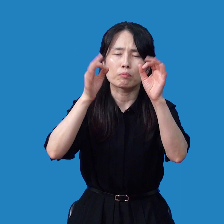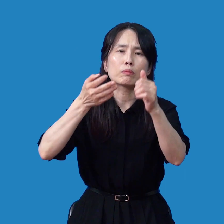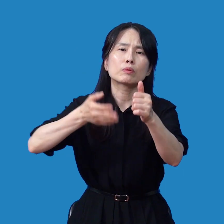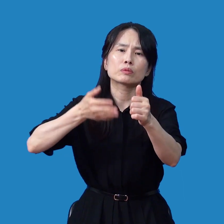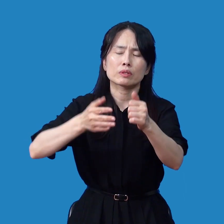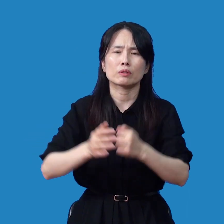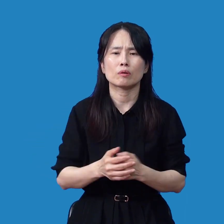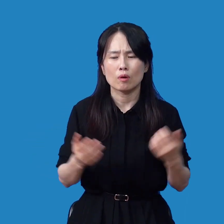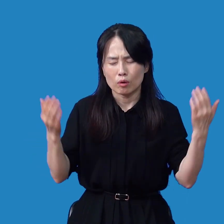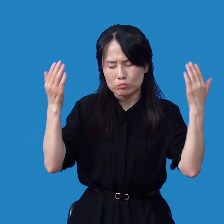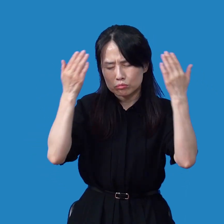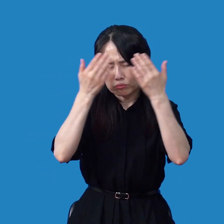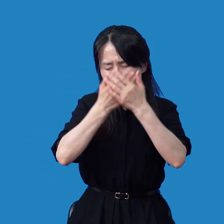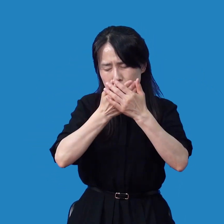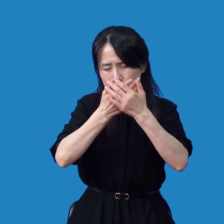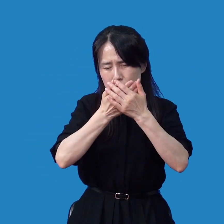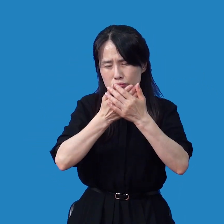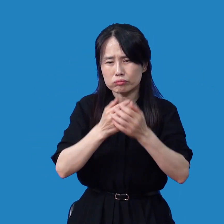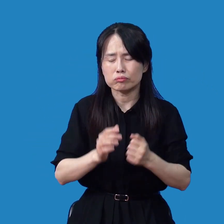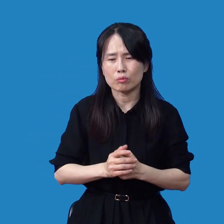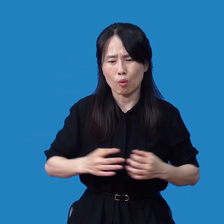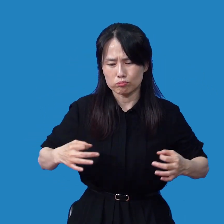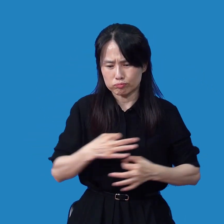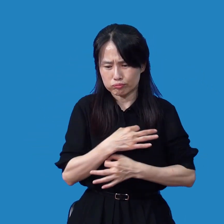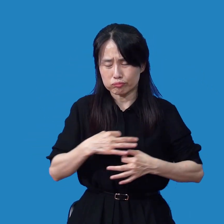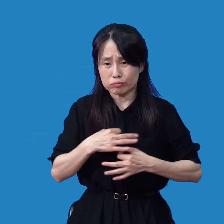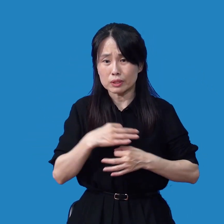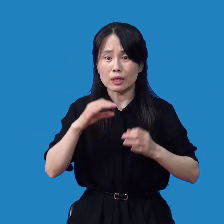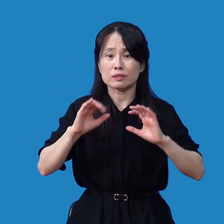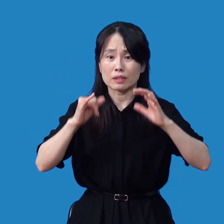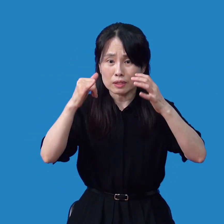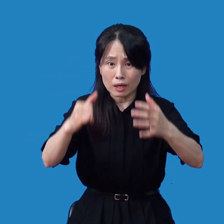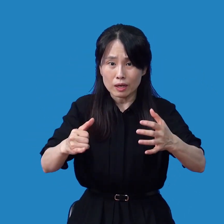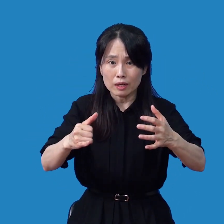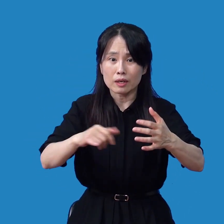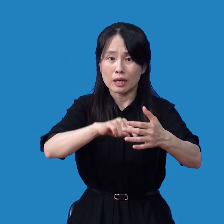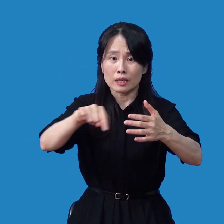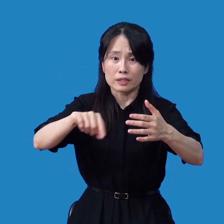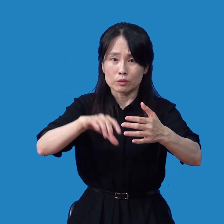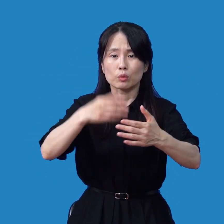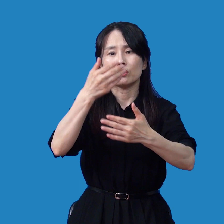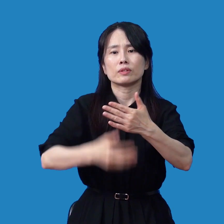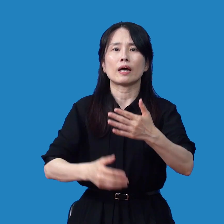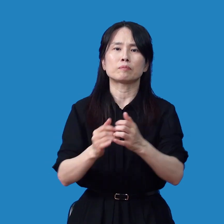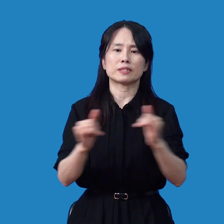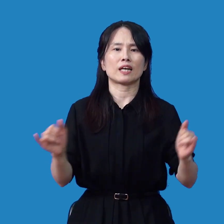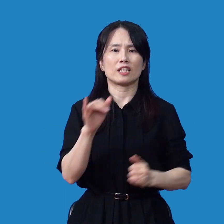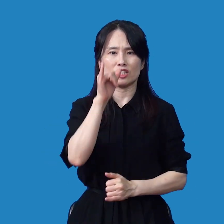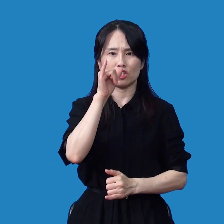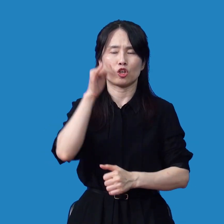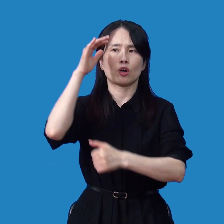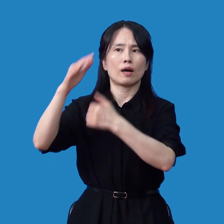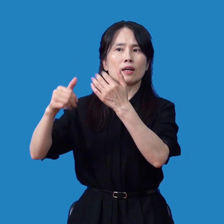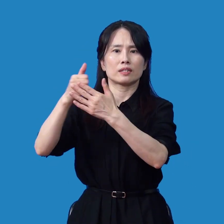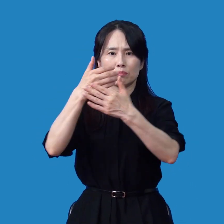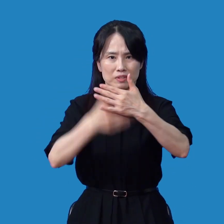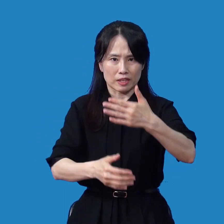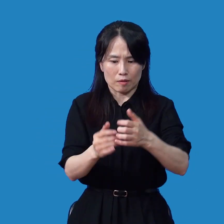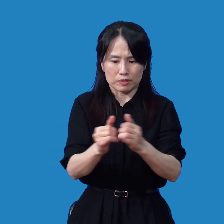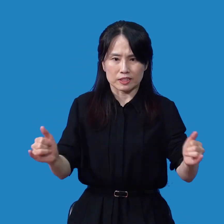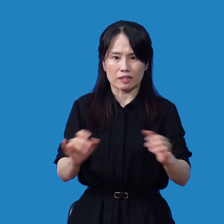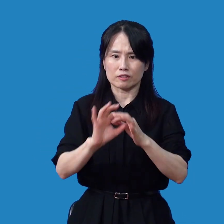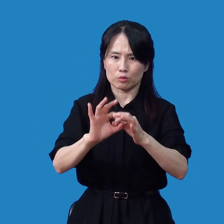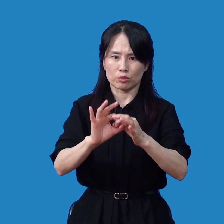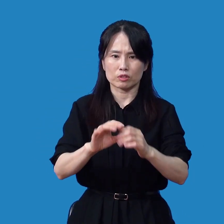아무리 어둡고 타락한 암흑의 시대라도 남은 자가 있습니다. 하나님은 그 남은 자를 통해서